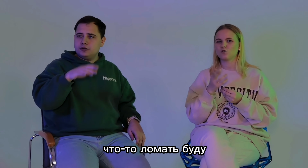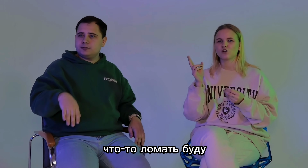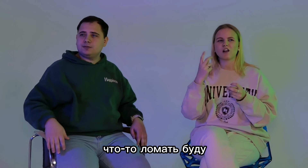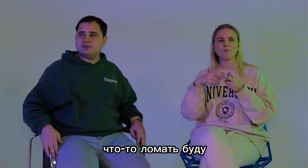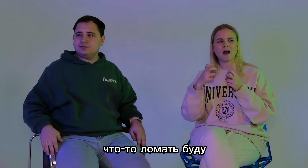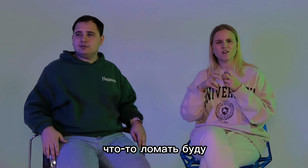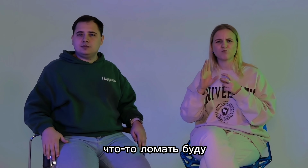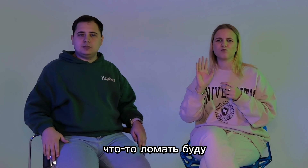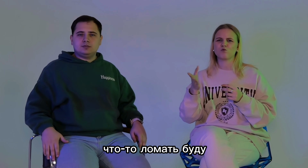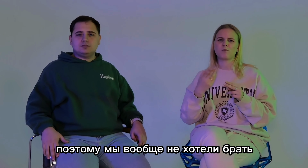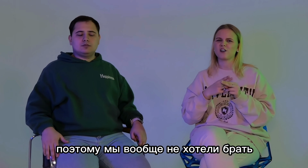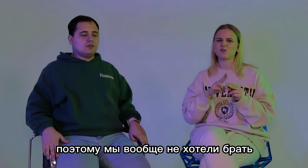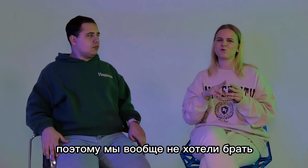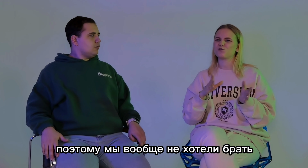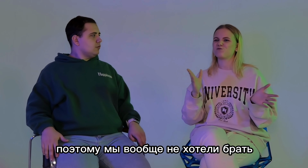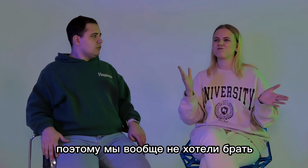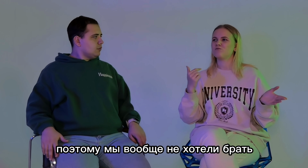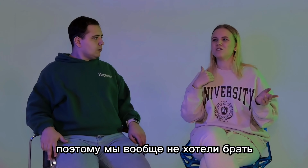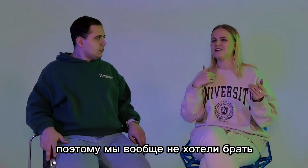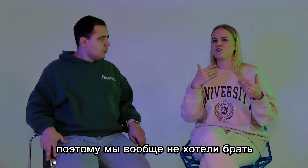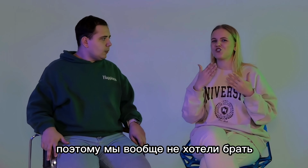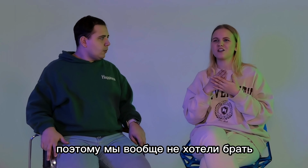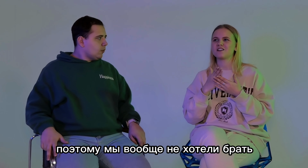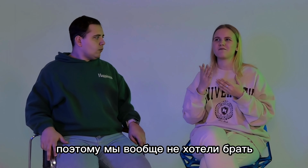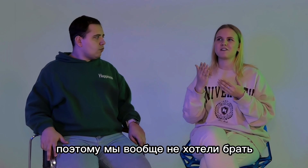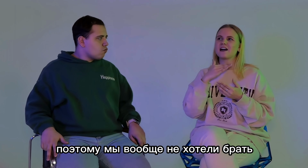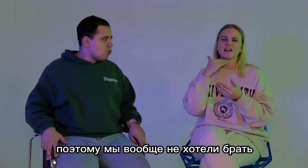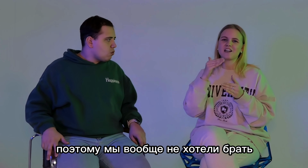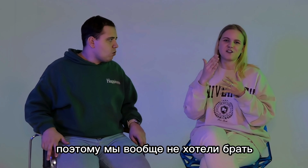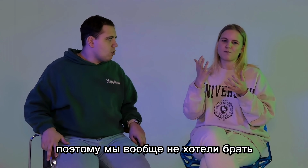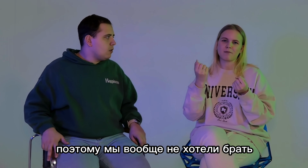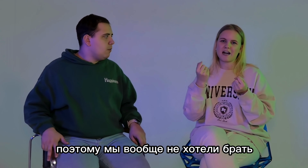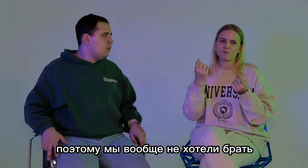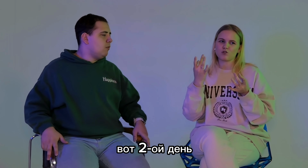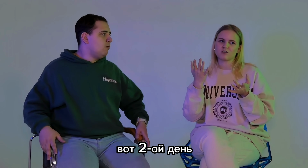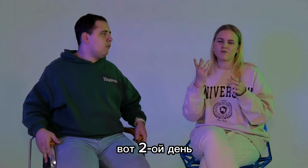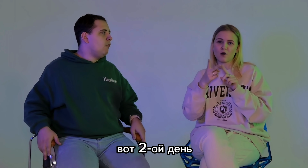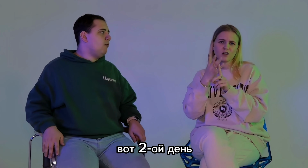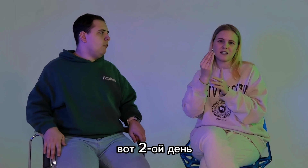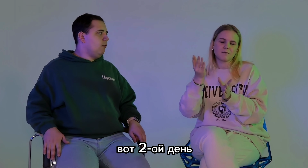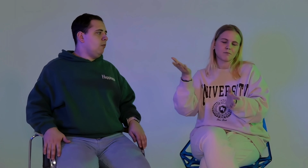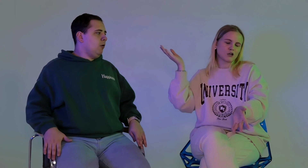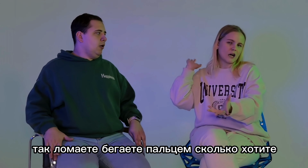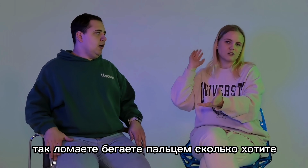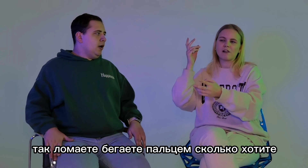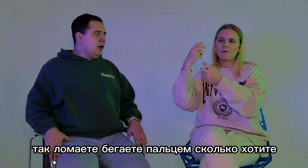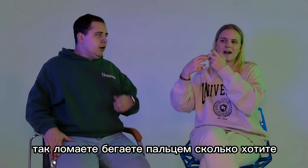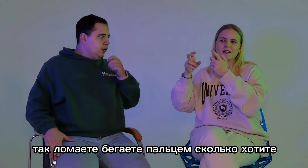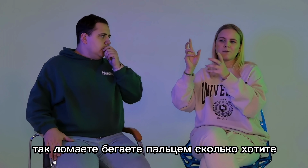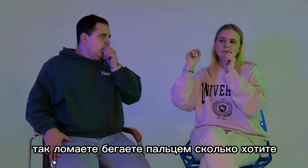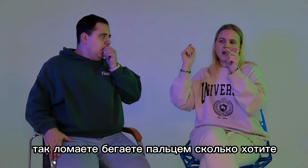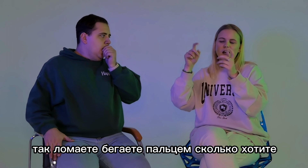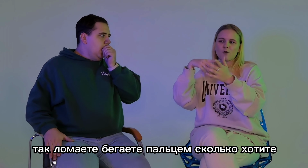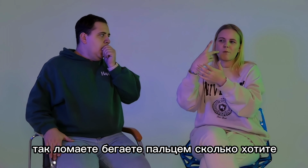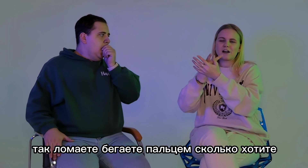Кто-то ломать будет, поэтому мы вообще не хотели брать. Вот второй день, пожалуйста, ломайте, бегайте, падайте,